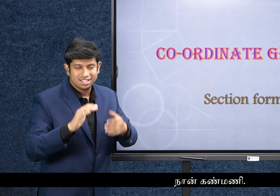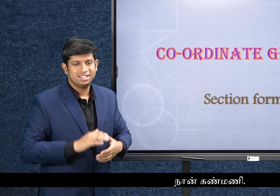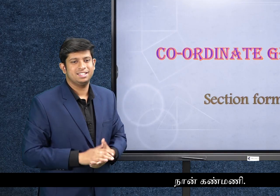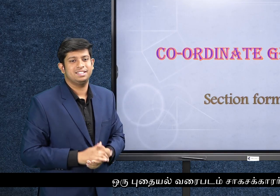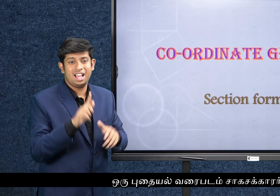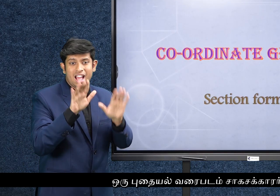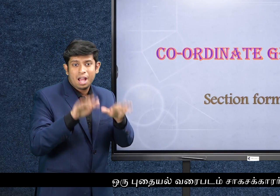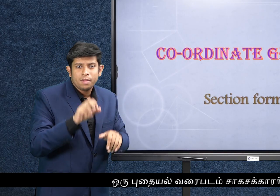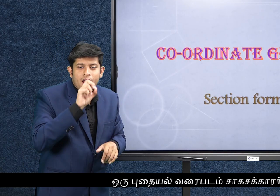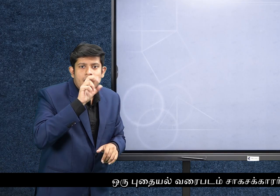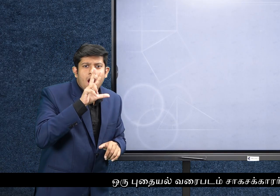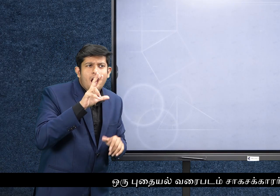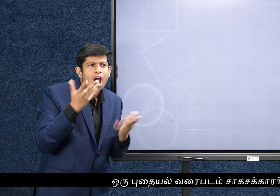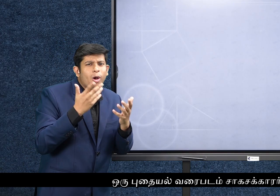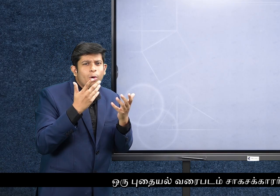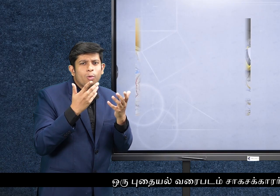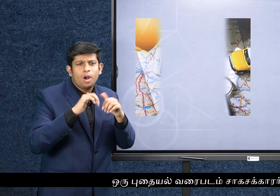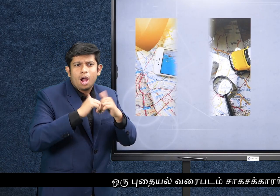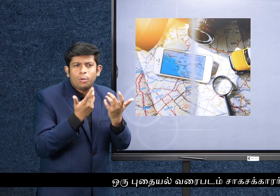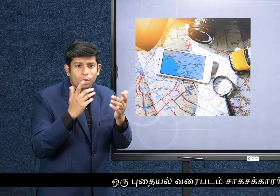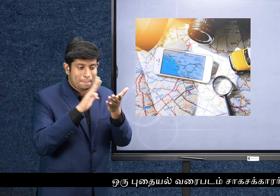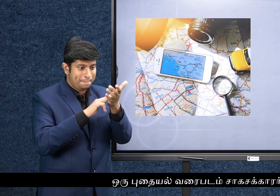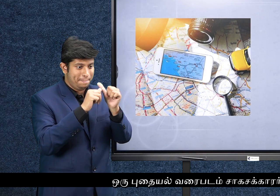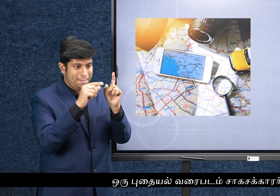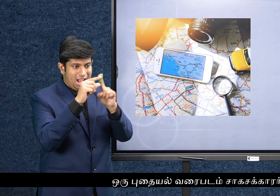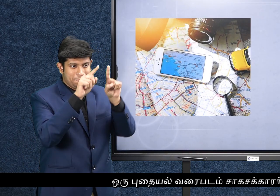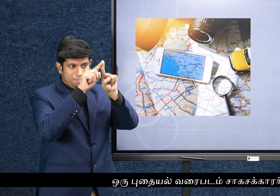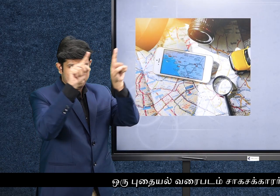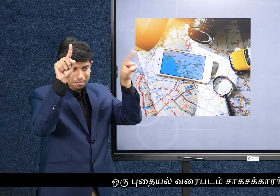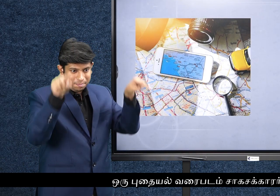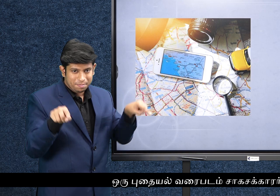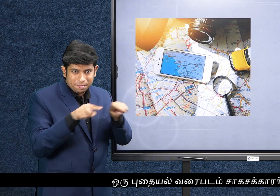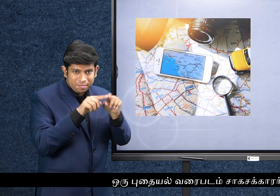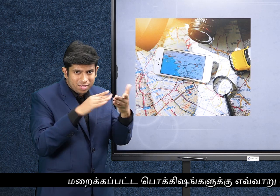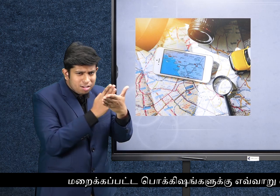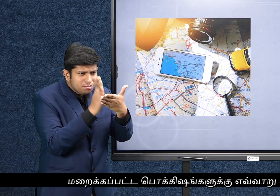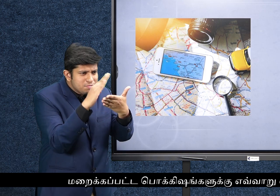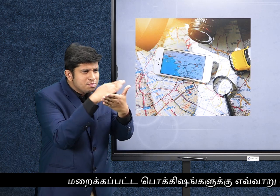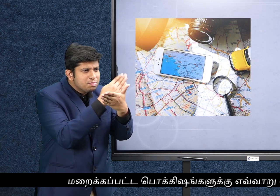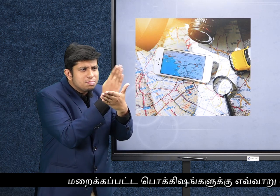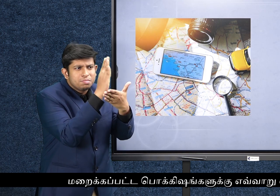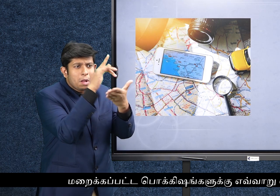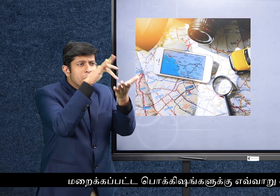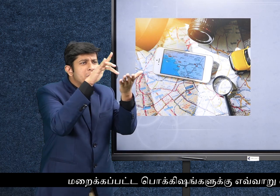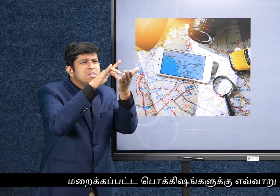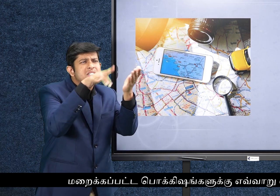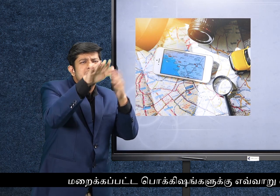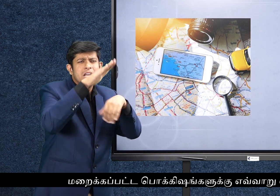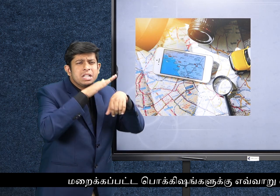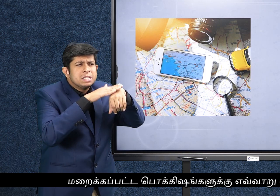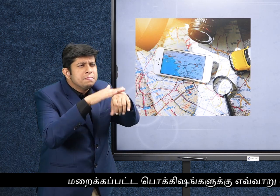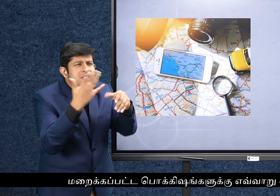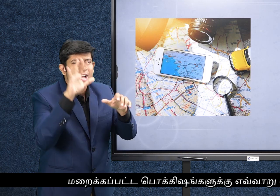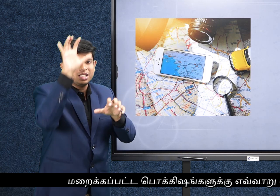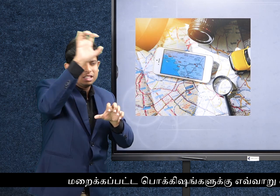ஒரு புதையல் வரைபடம் சாகசக்காரர்களை மறைக்கப்பட்ட பொக்கிஷங்களுக்கு எவ்வாறு வழிநடத்துகிறது